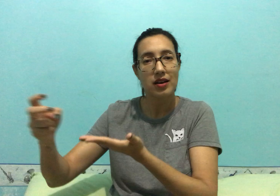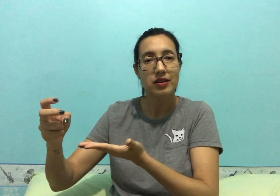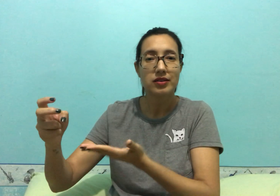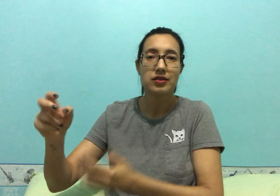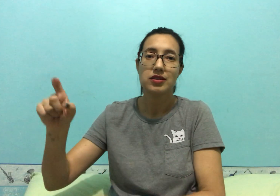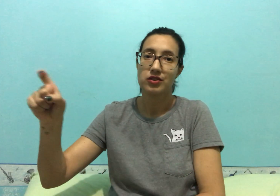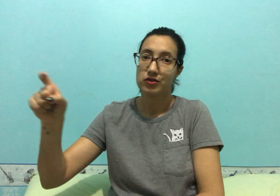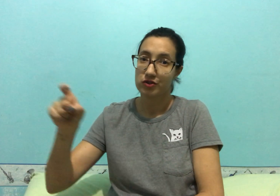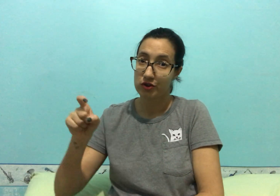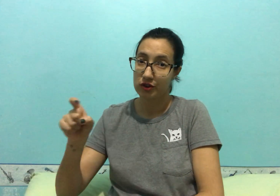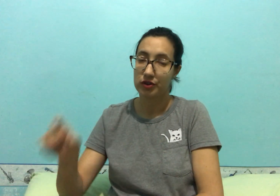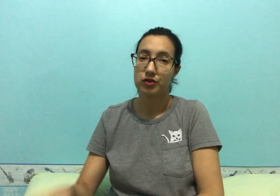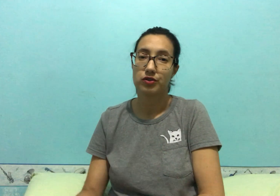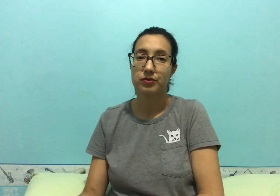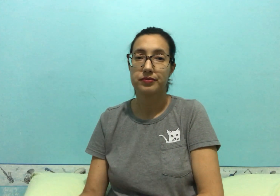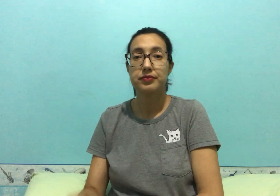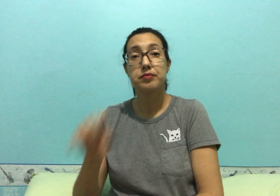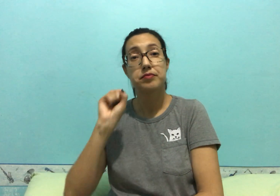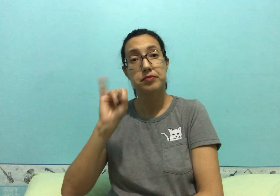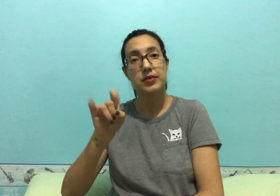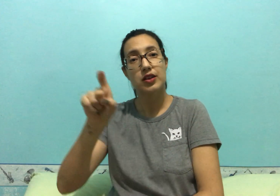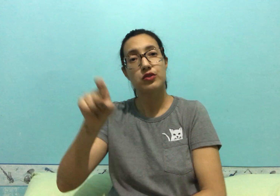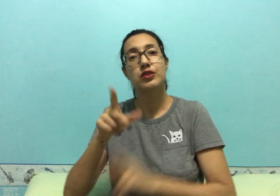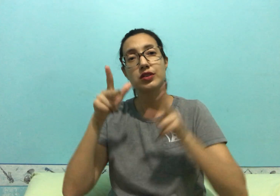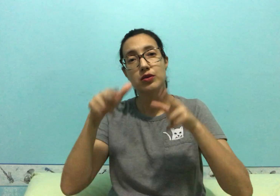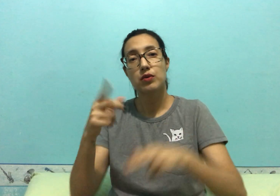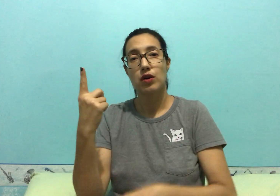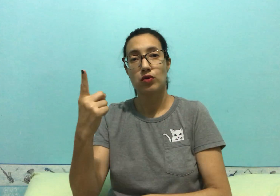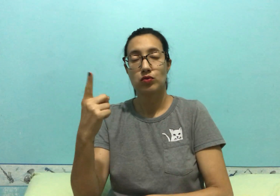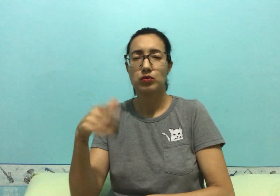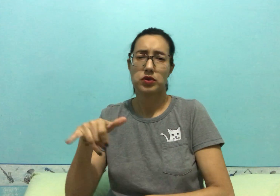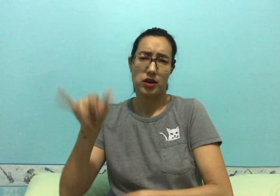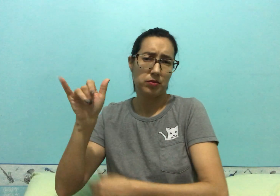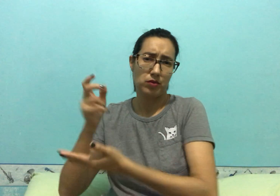Se o x for igual a 1, vai sair o y, ok?